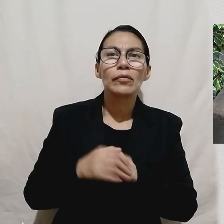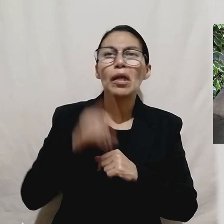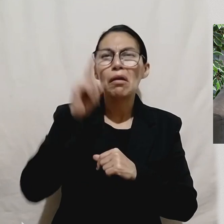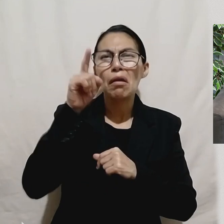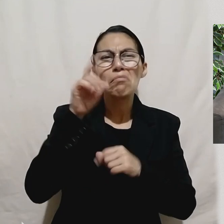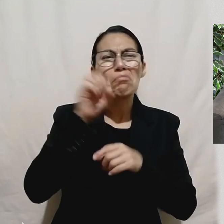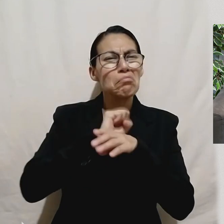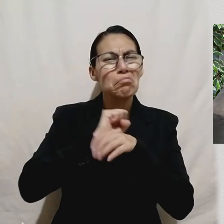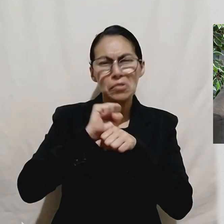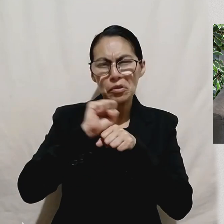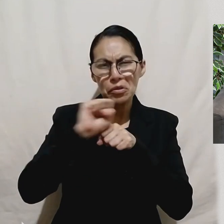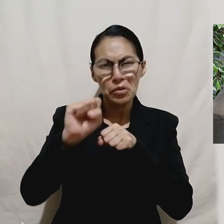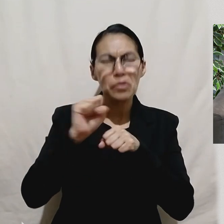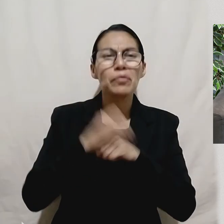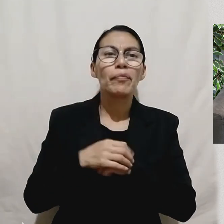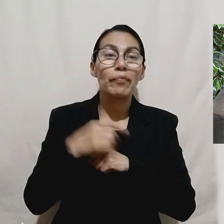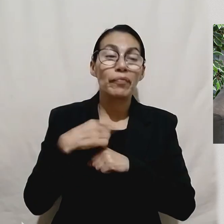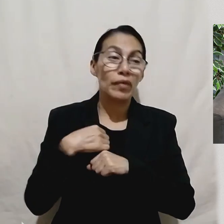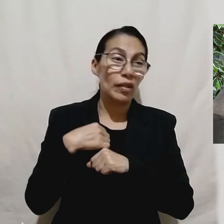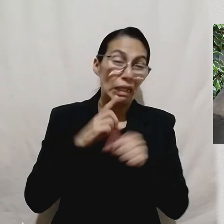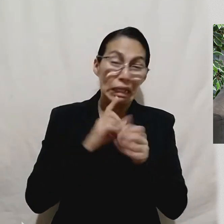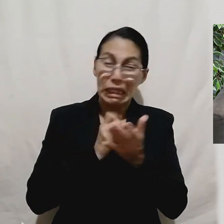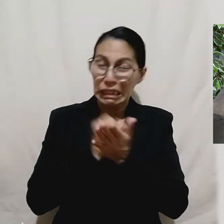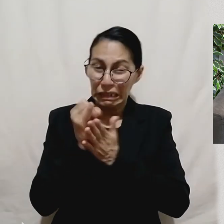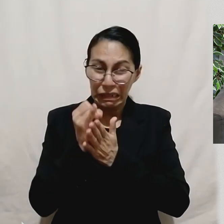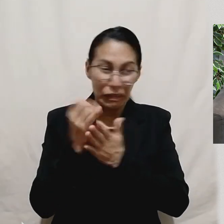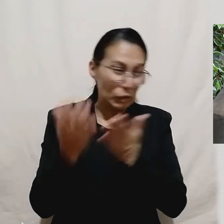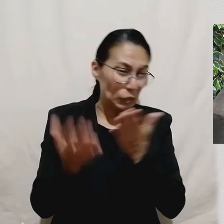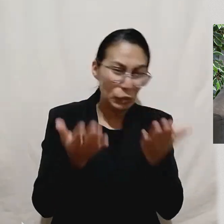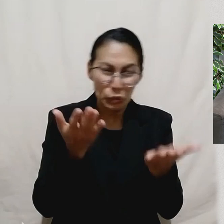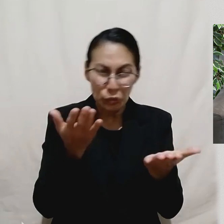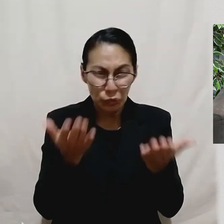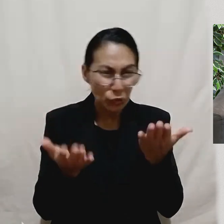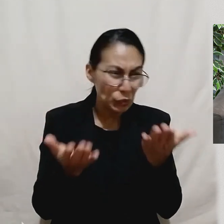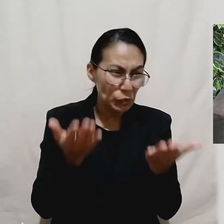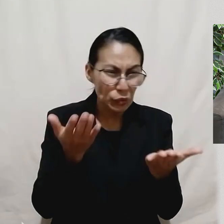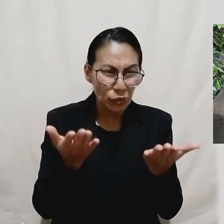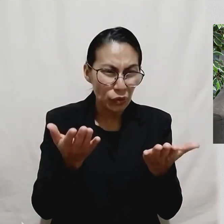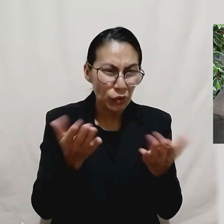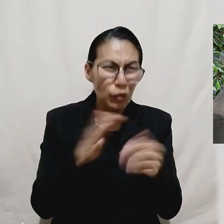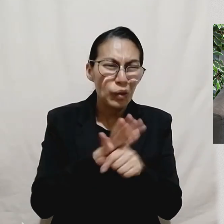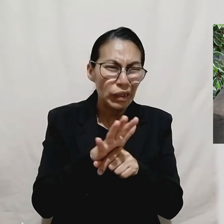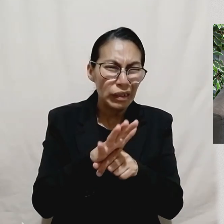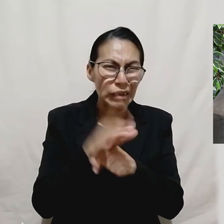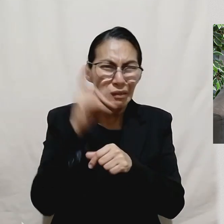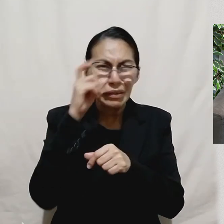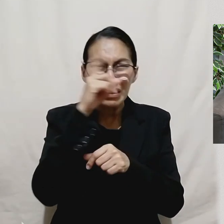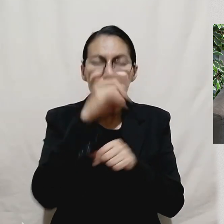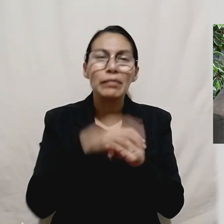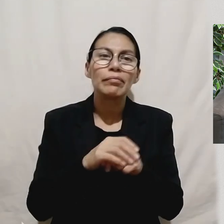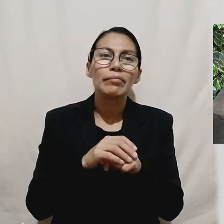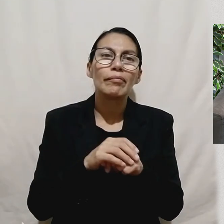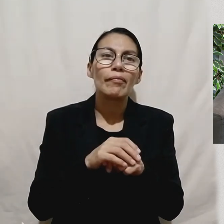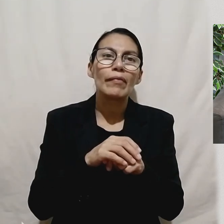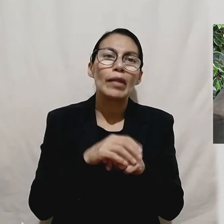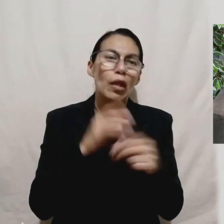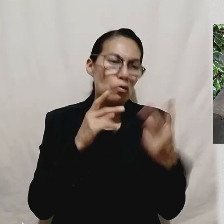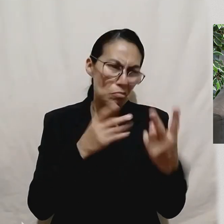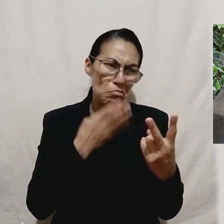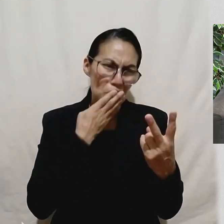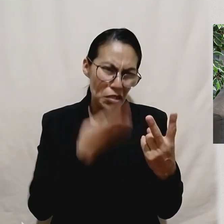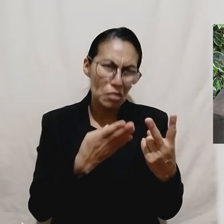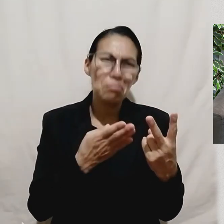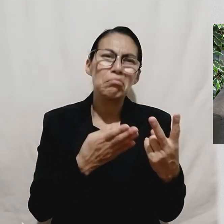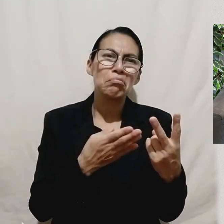fue algo sencillo estábamos decidiendo entre dos academias y me acuerdo que mis papás ambas academias